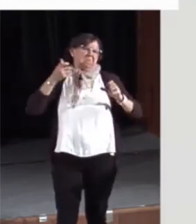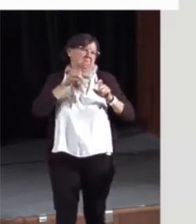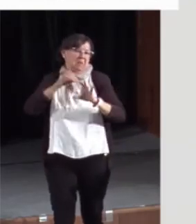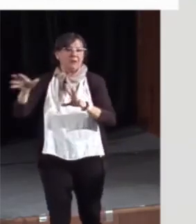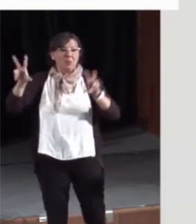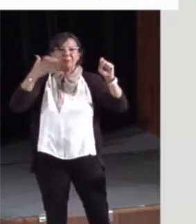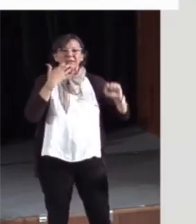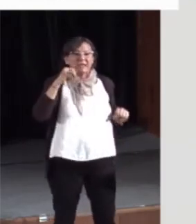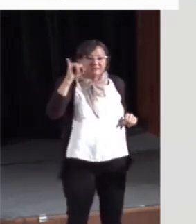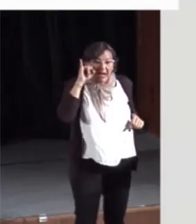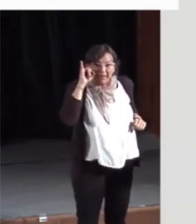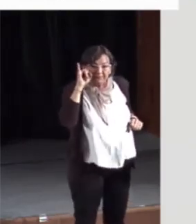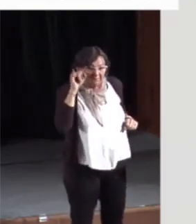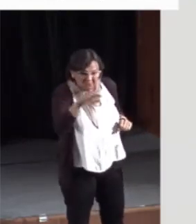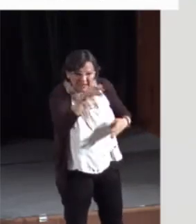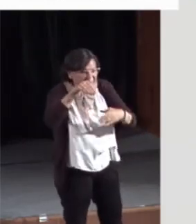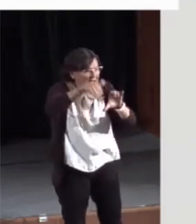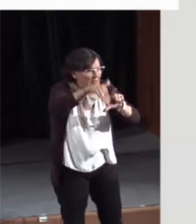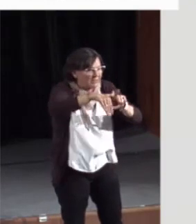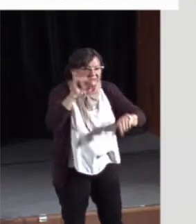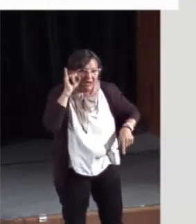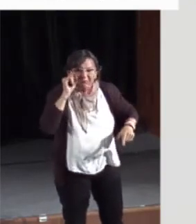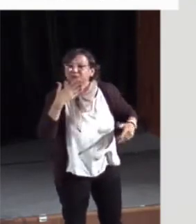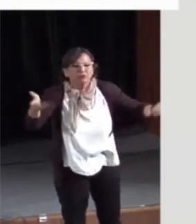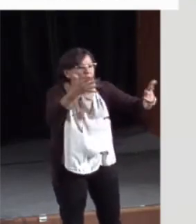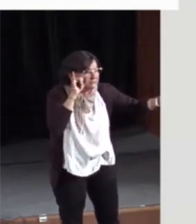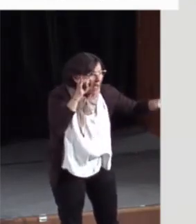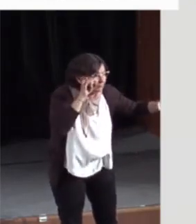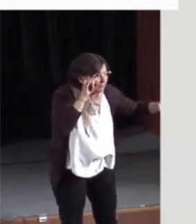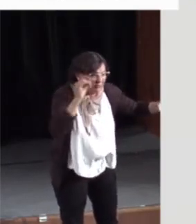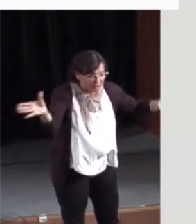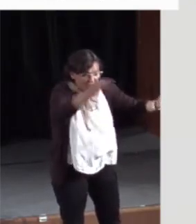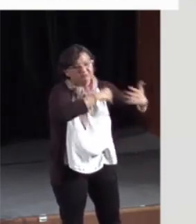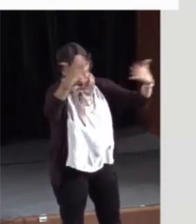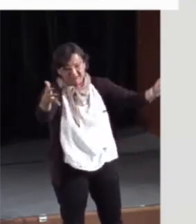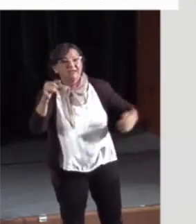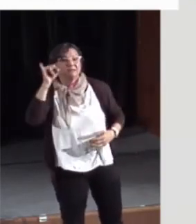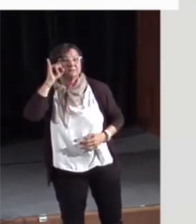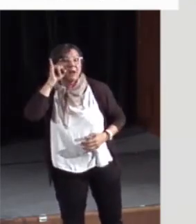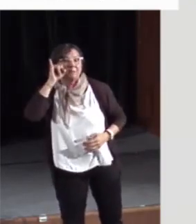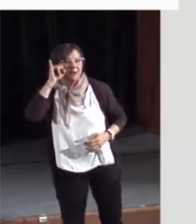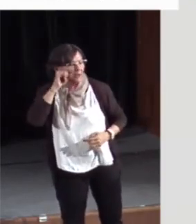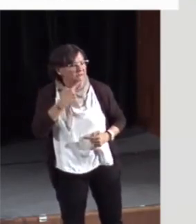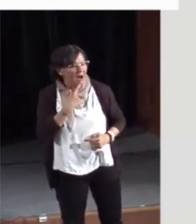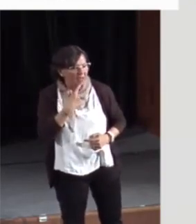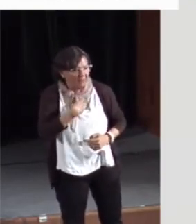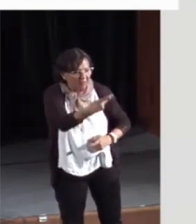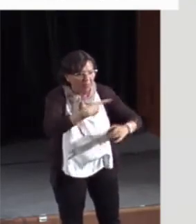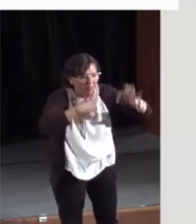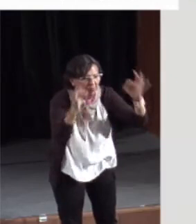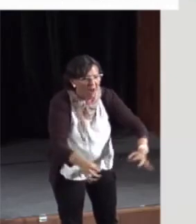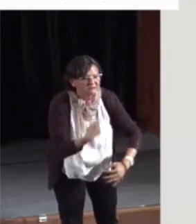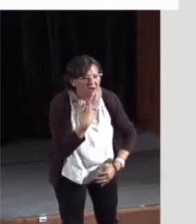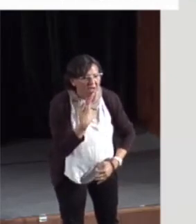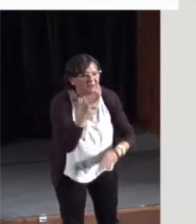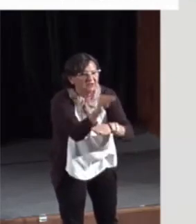nos hemos dado cuenta de algo novedoso. Bueno, sabéis, conoces el Instagram, ¿no? ¿Cuál es el signo que utilizáis? Instagram, vale.